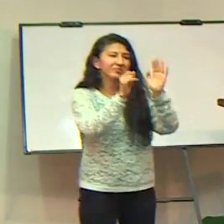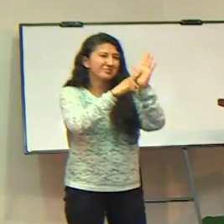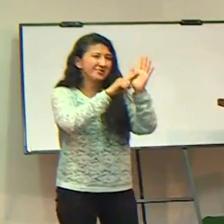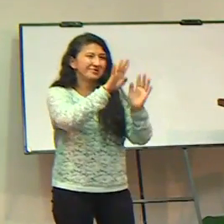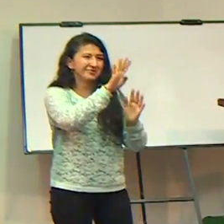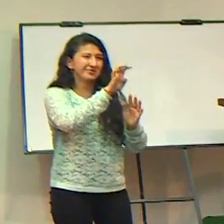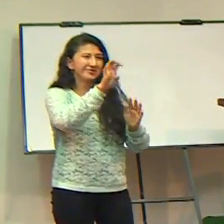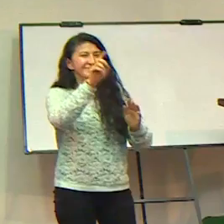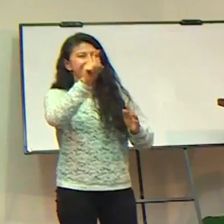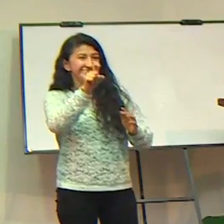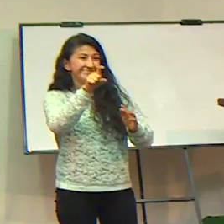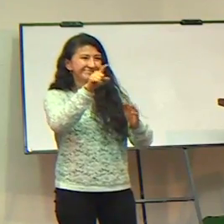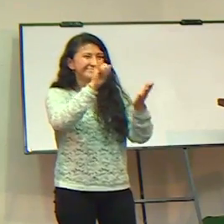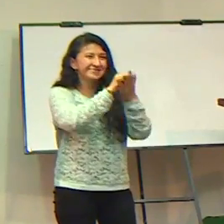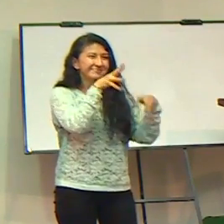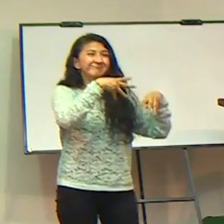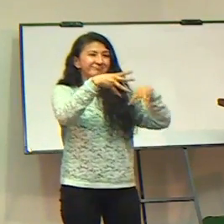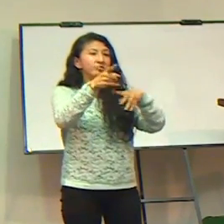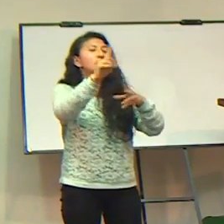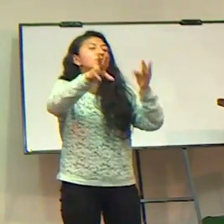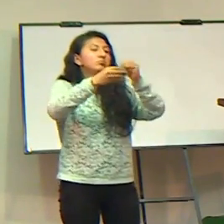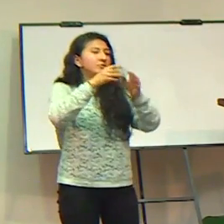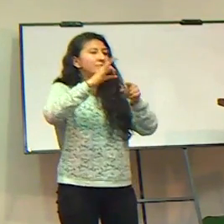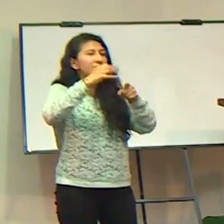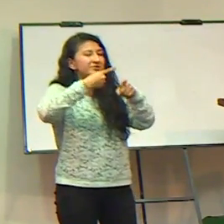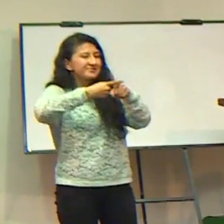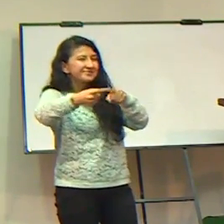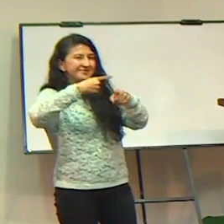comunidad sorda. Y además de eso, en